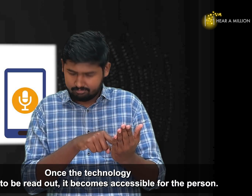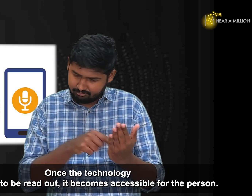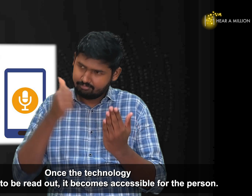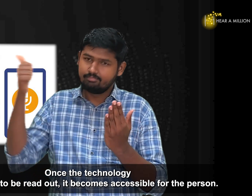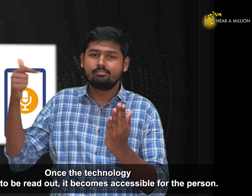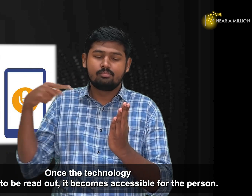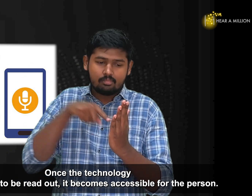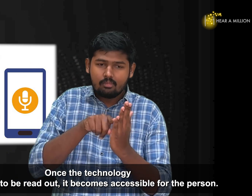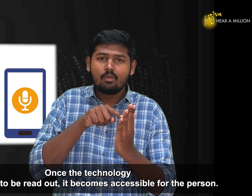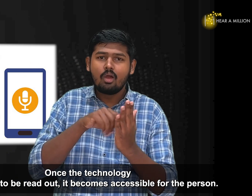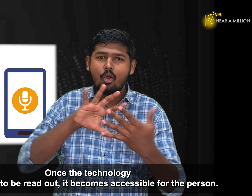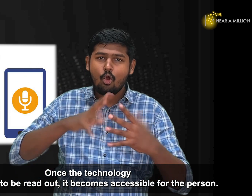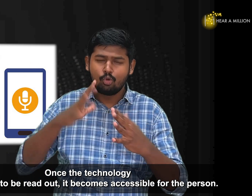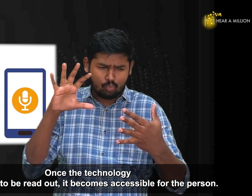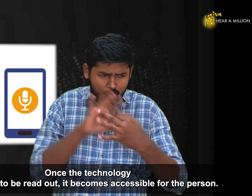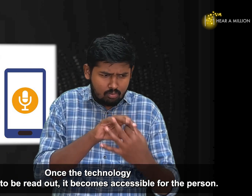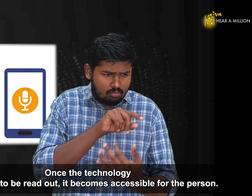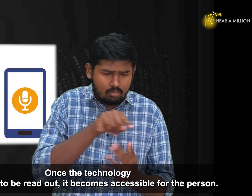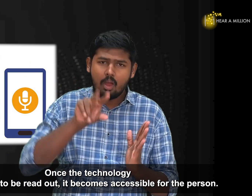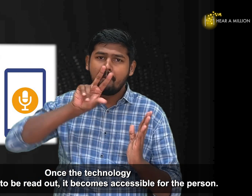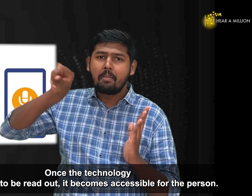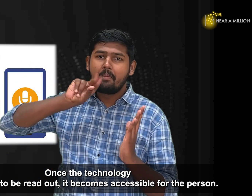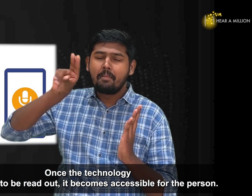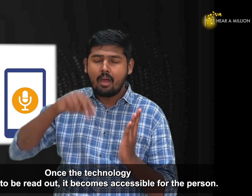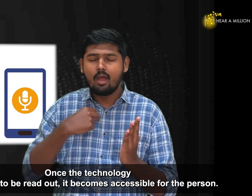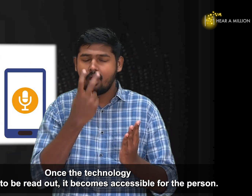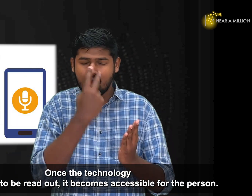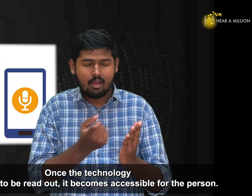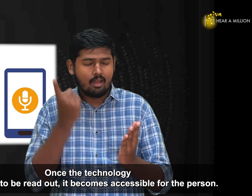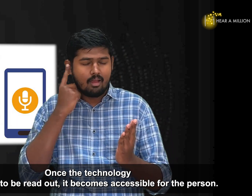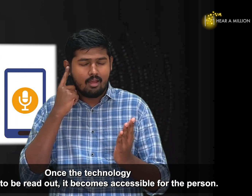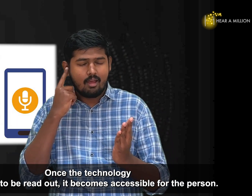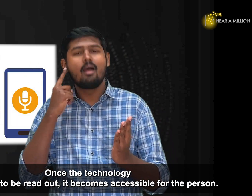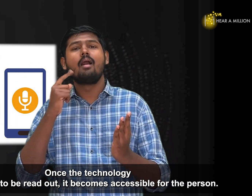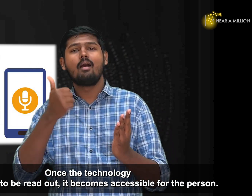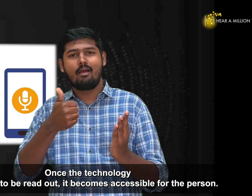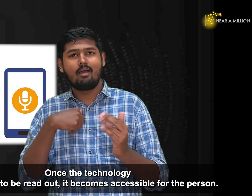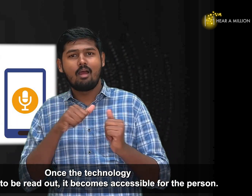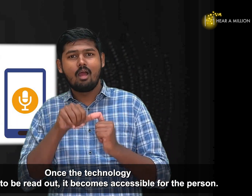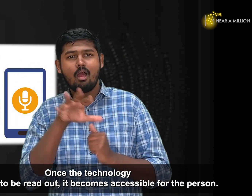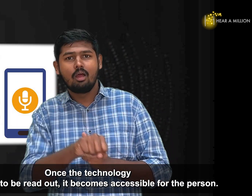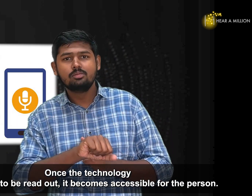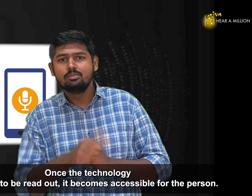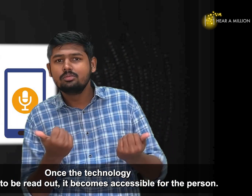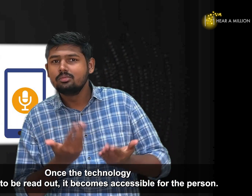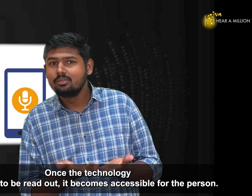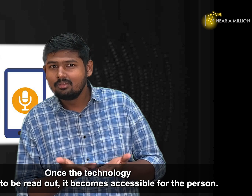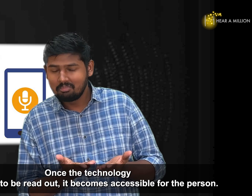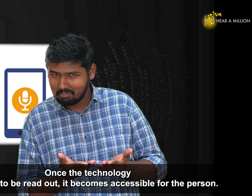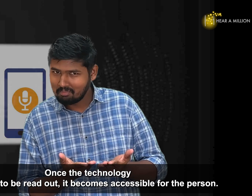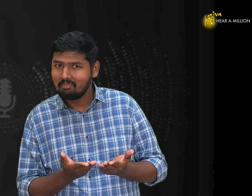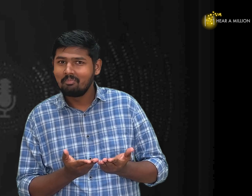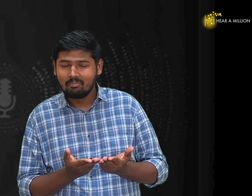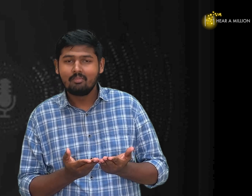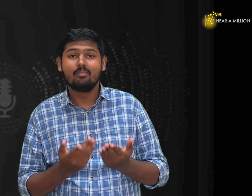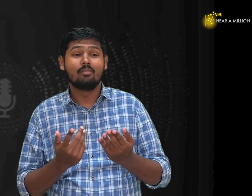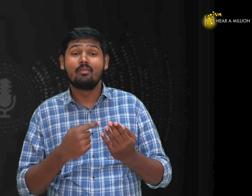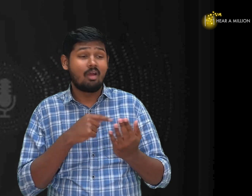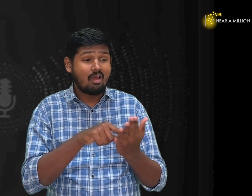एक बार जब टेक्नोलॉजी इसे पढ़ने में सक्षम बनाती है तो यह व्यक्ति के लिए सुलभ हो जाती है। उन्हें